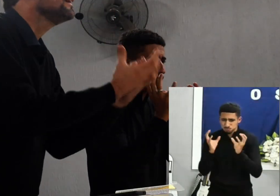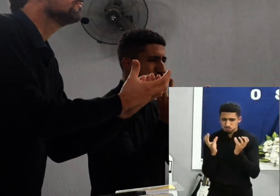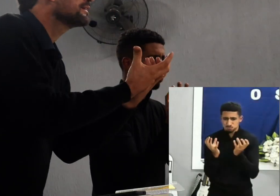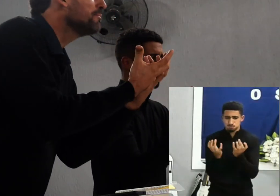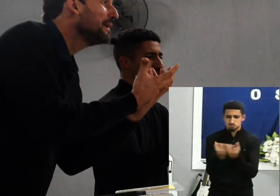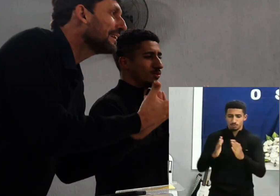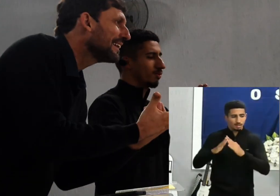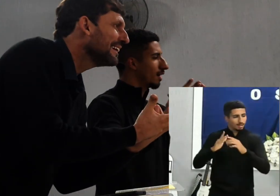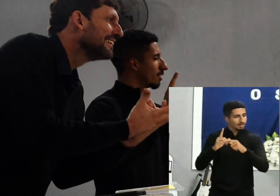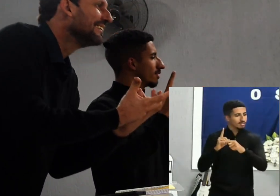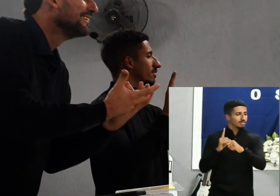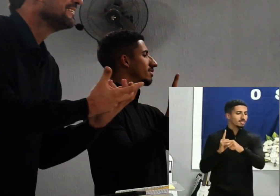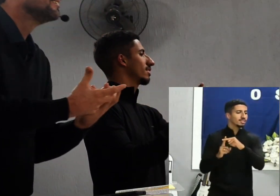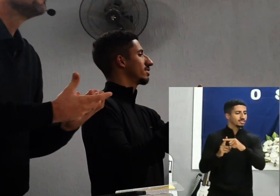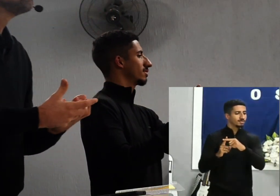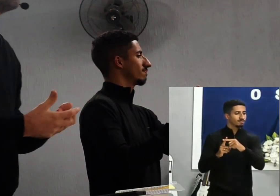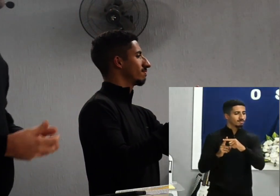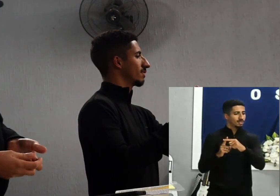onde Deus habita.